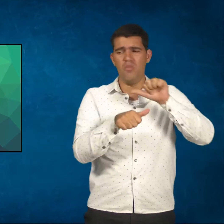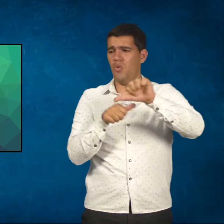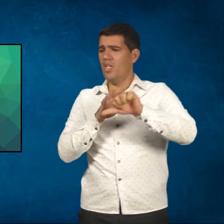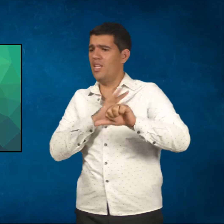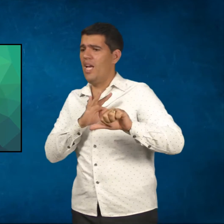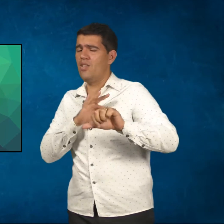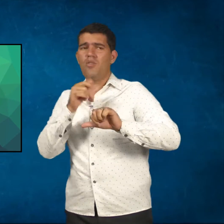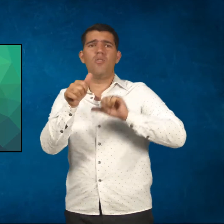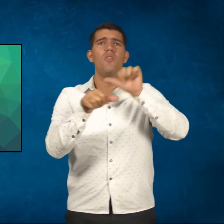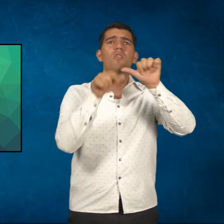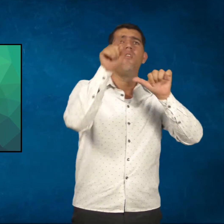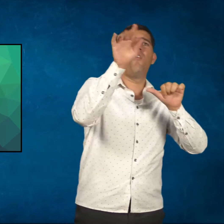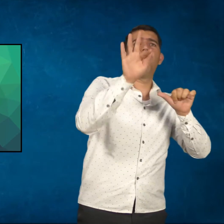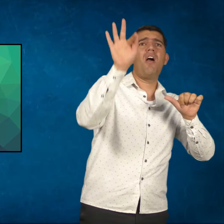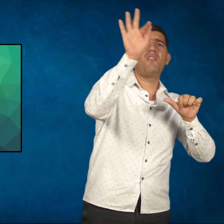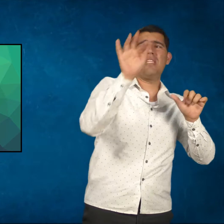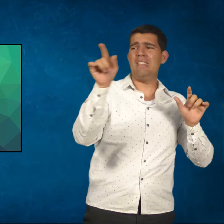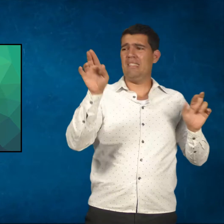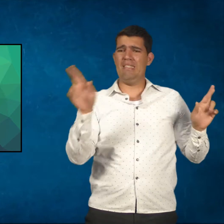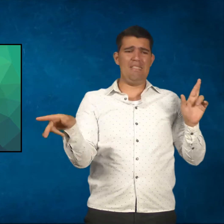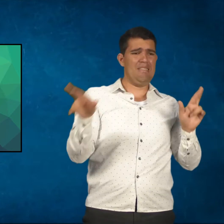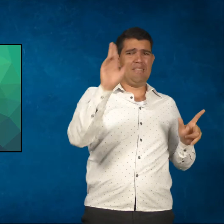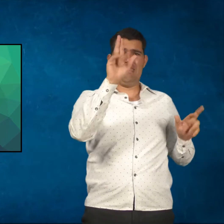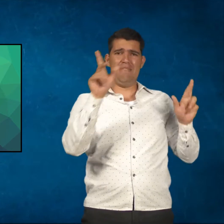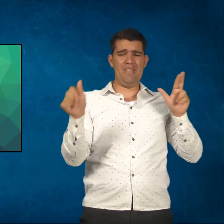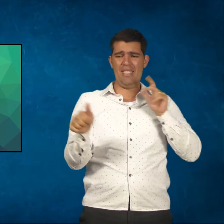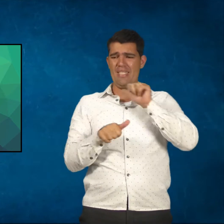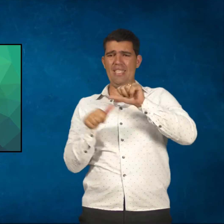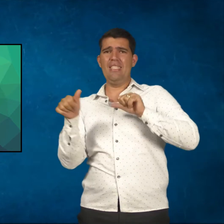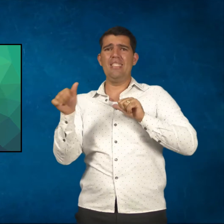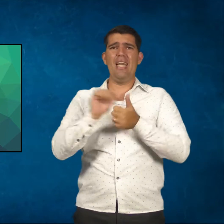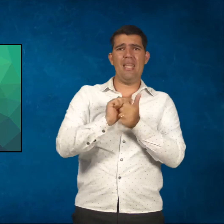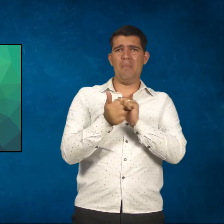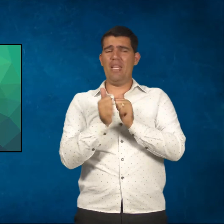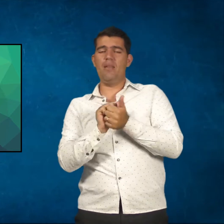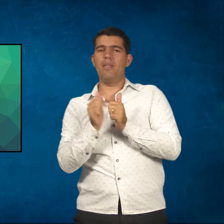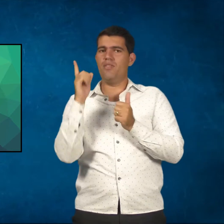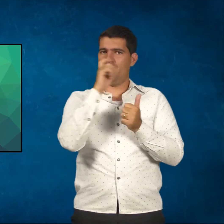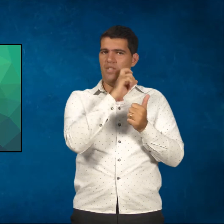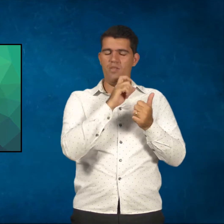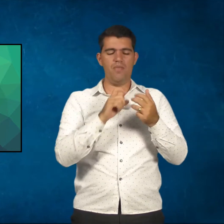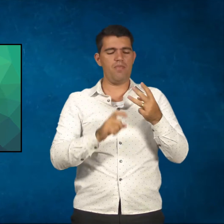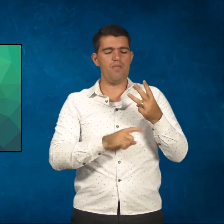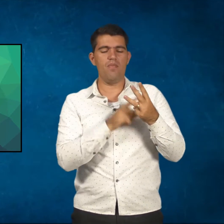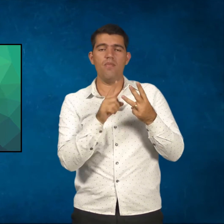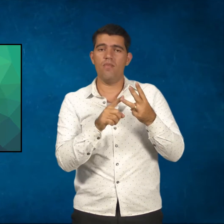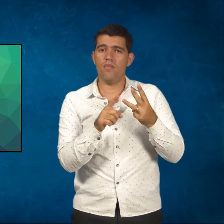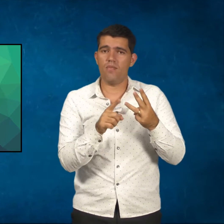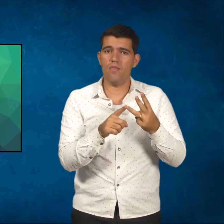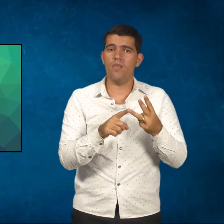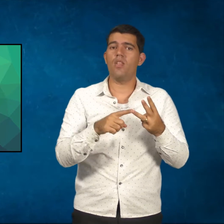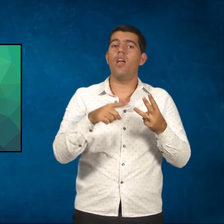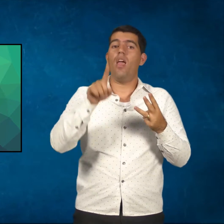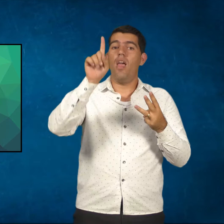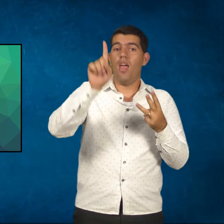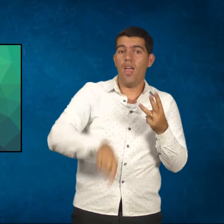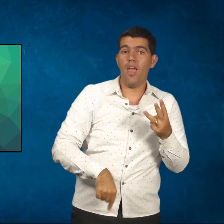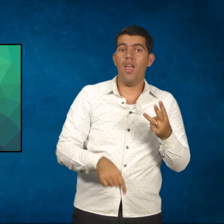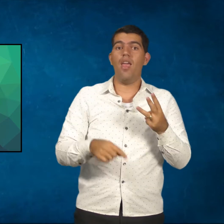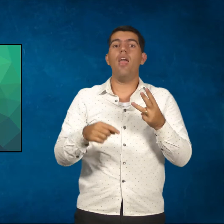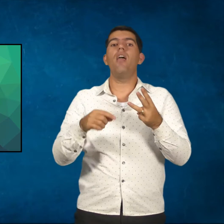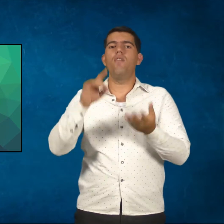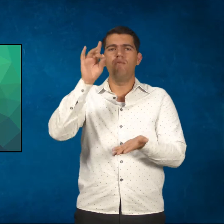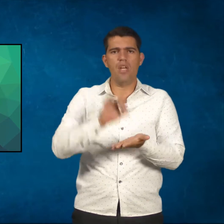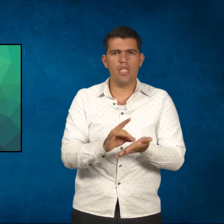ensino muitas vezes bem distintos. E terceiro, A concretização da meta